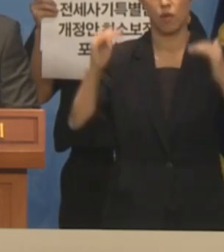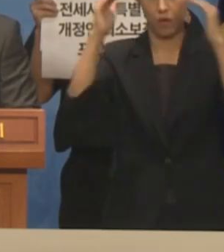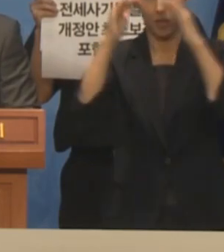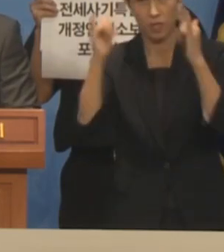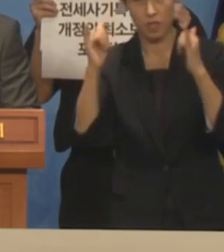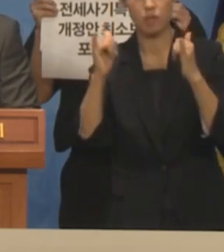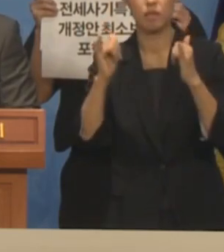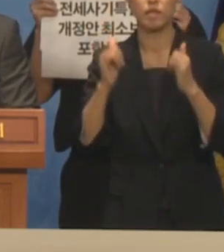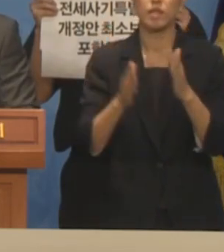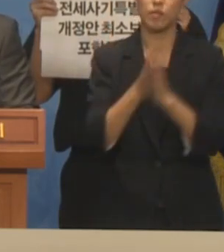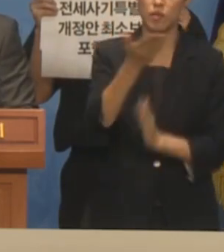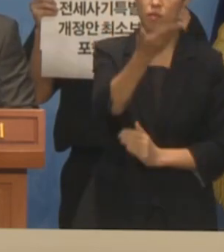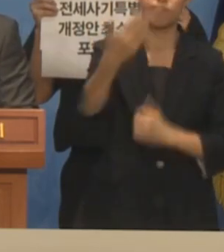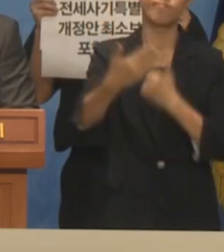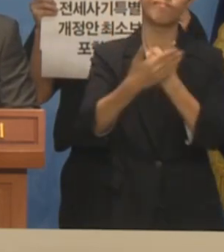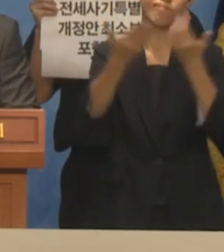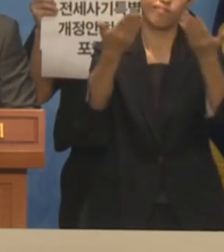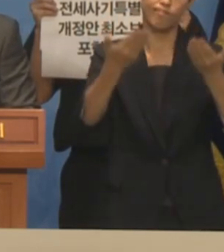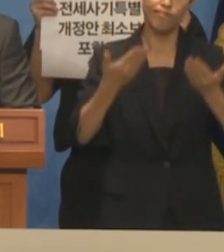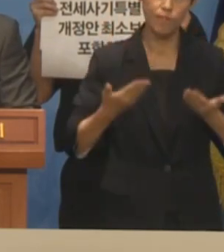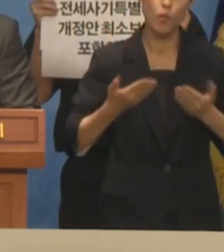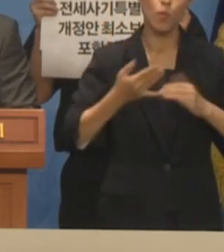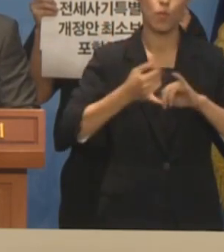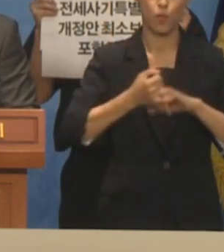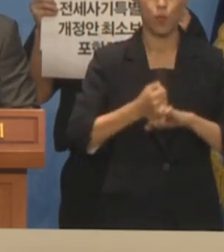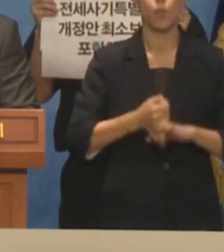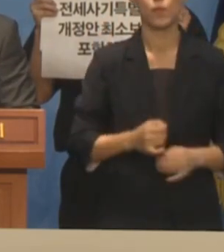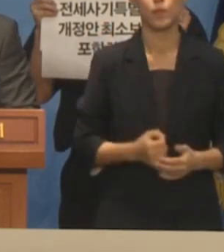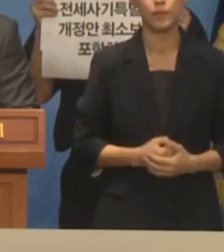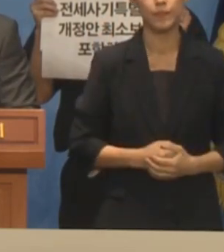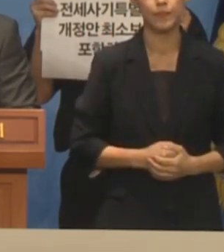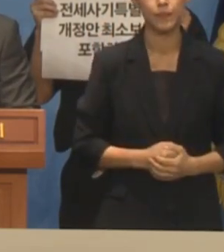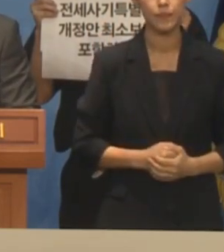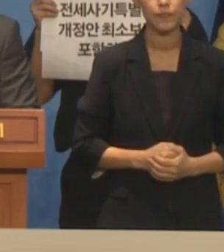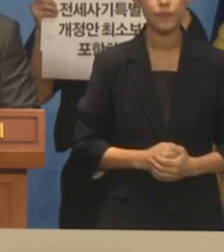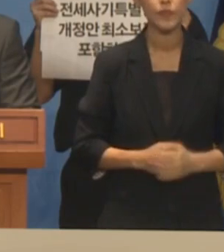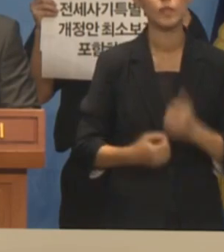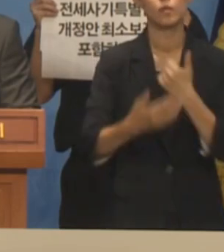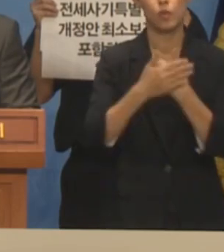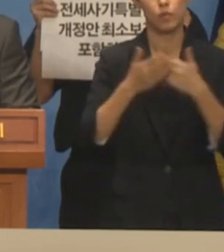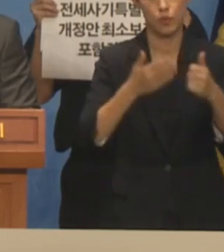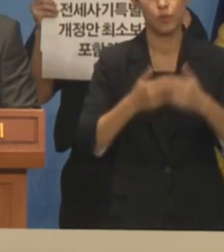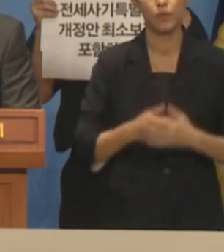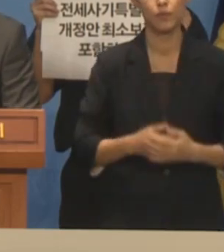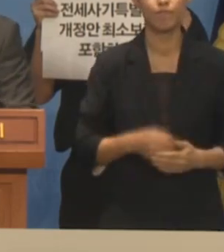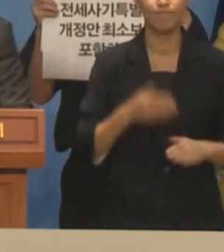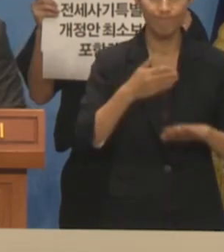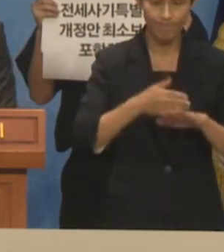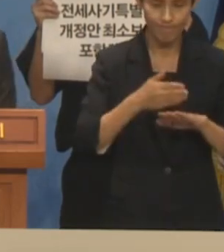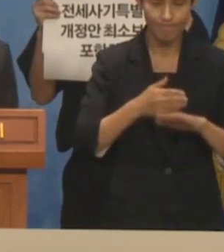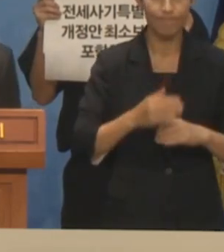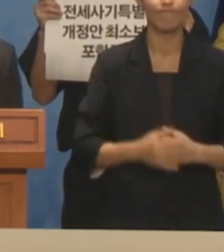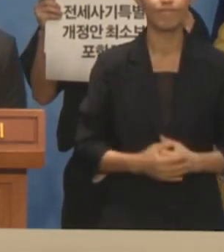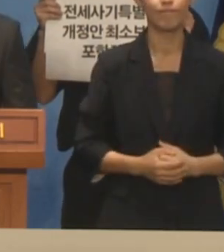동료 시민들의 협조가 꼭 필요한 상황입니다. 도와주십시오. 감사합니다.